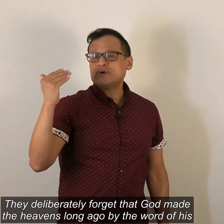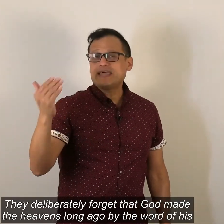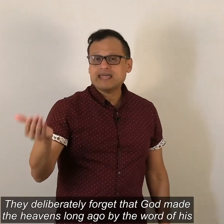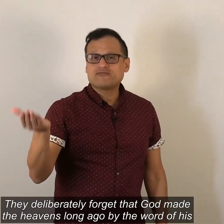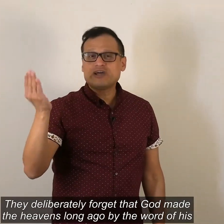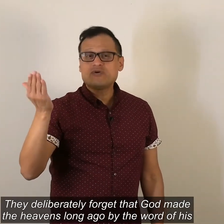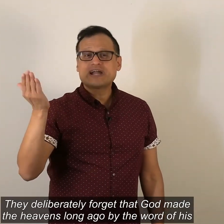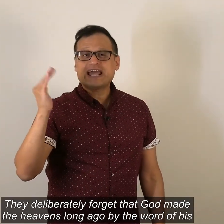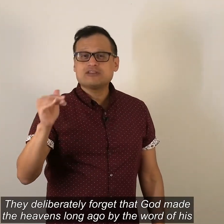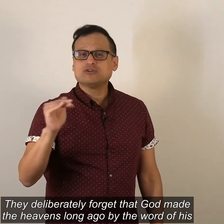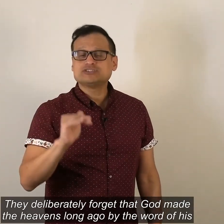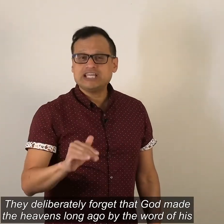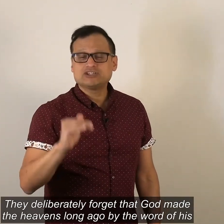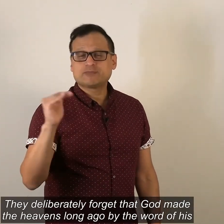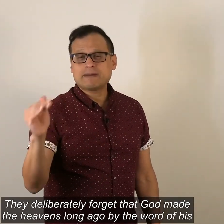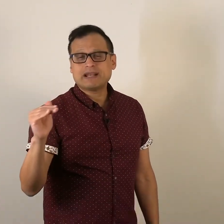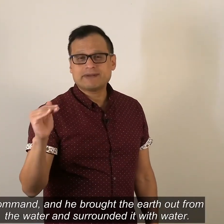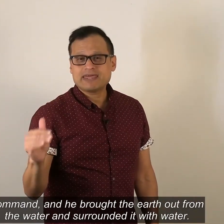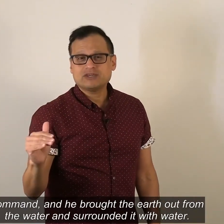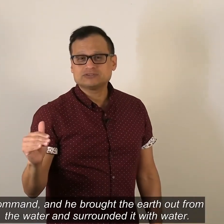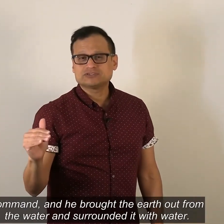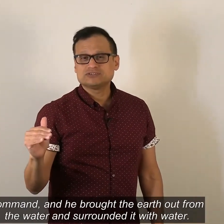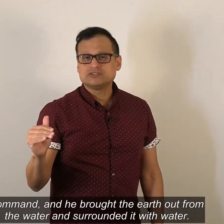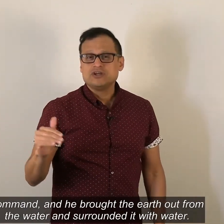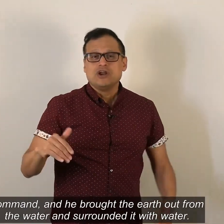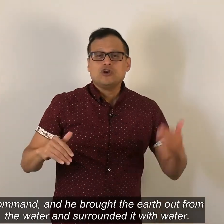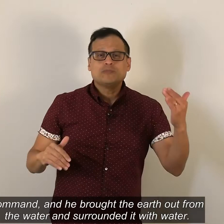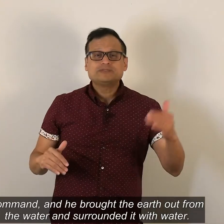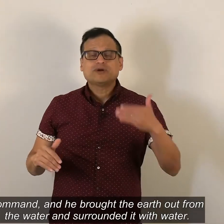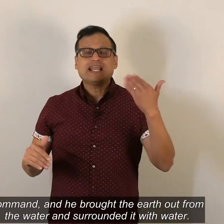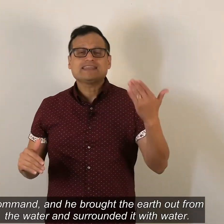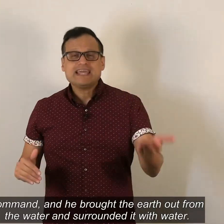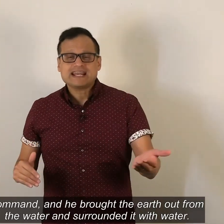antigüedad fueron creados los cielos por la palabra de Dios. Lo mismo que la tierra,